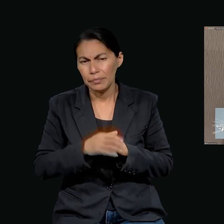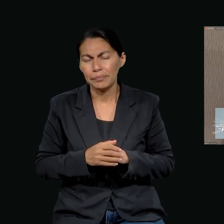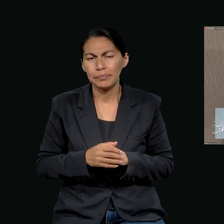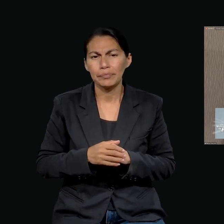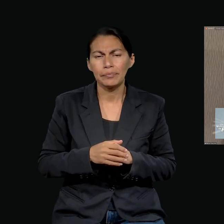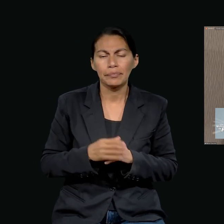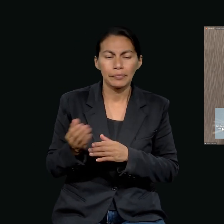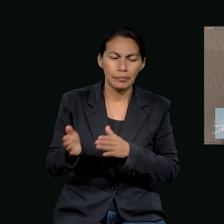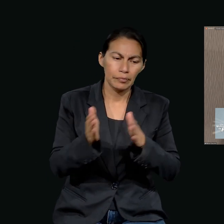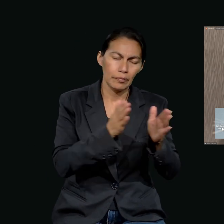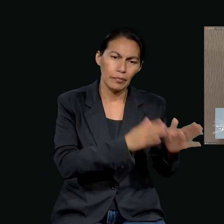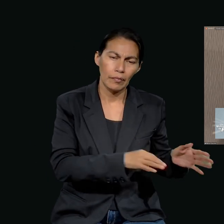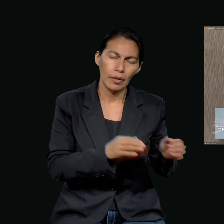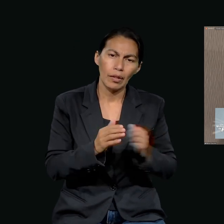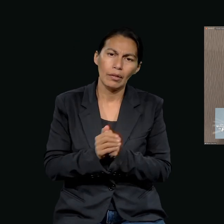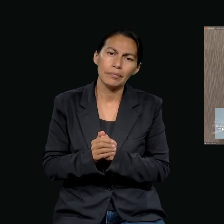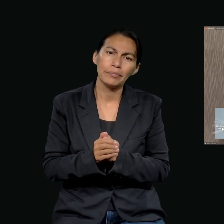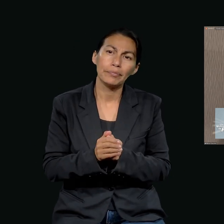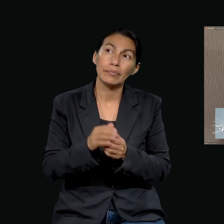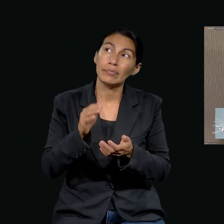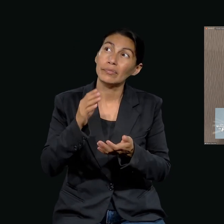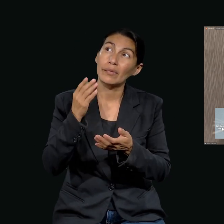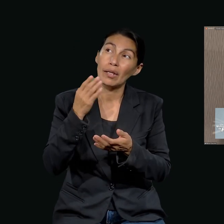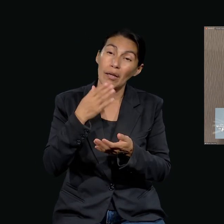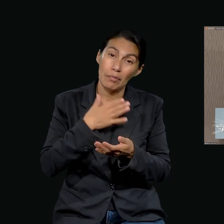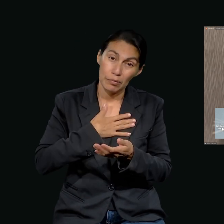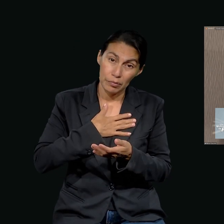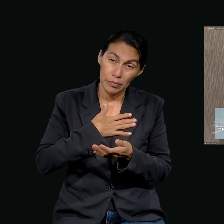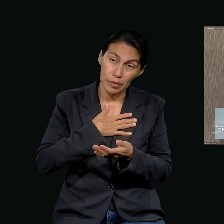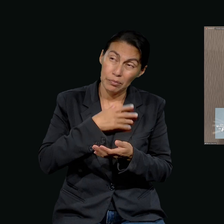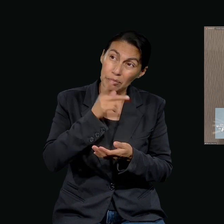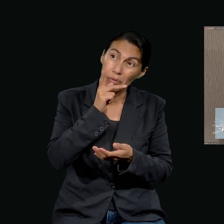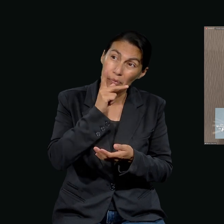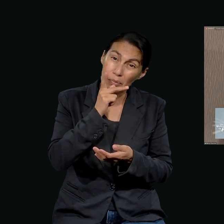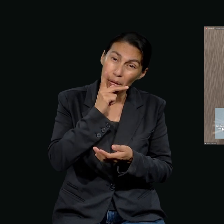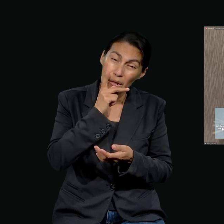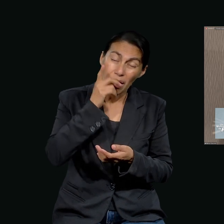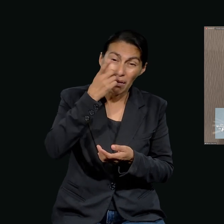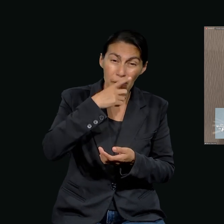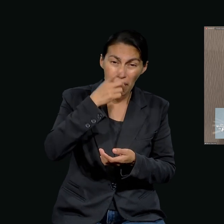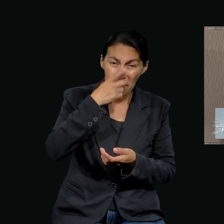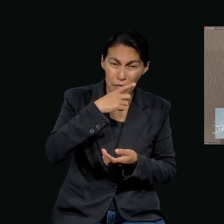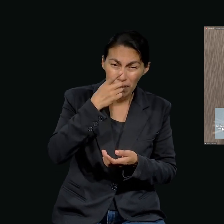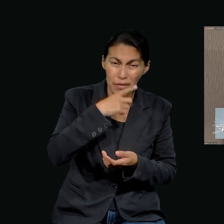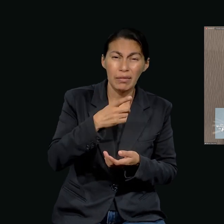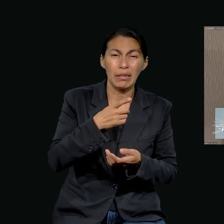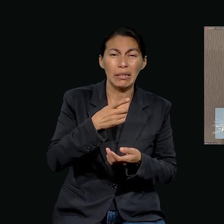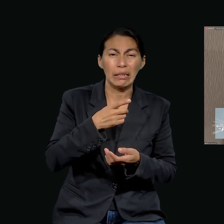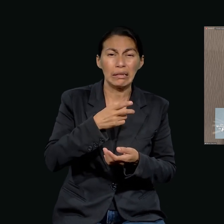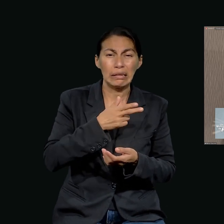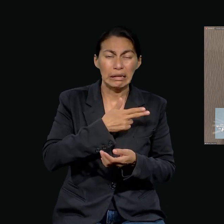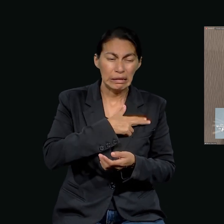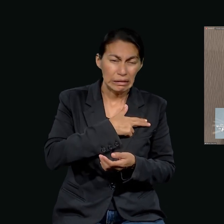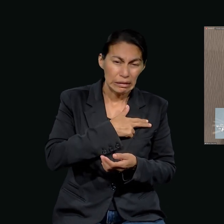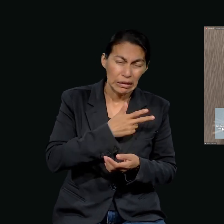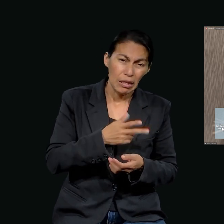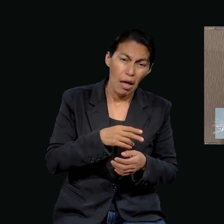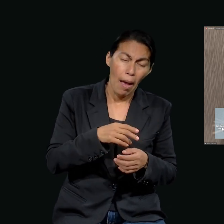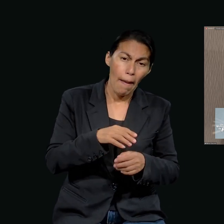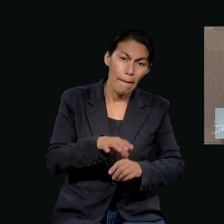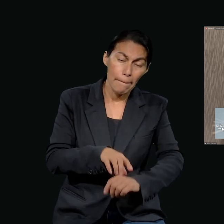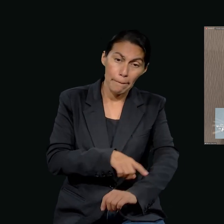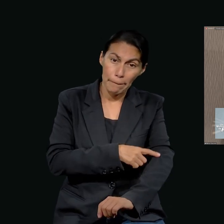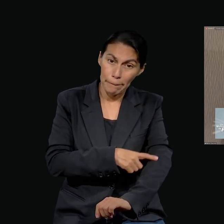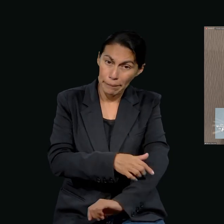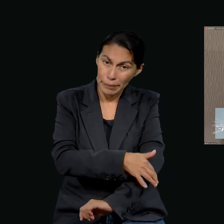Aurora Y Rosy Timo Areli Soria Bautista Agradezco Sus oraciones Por mi